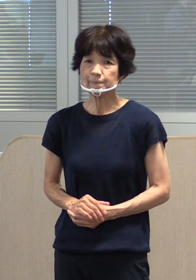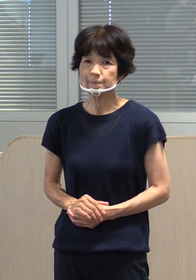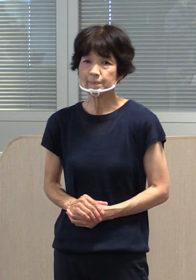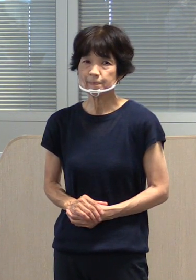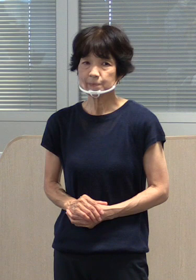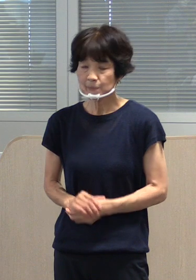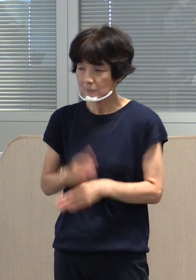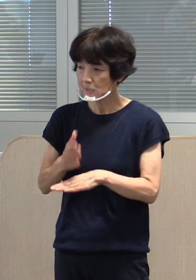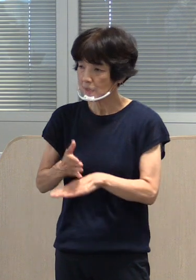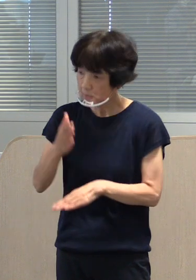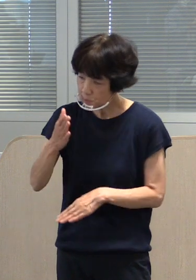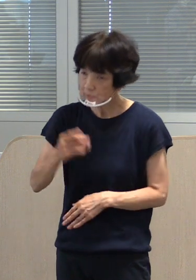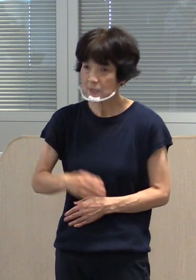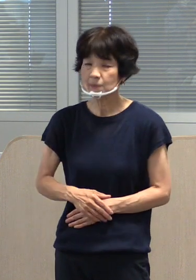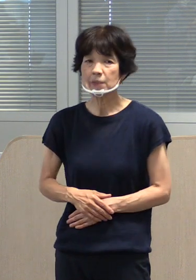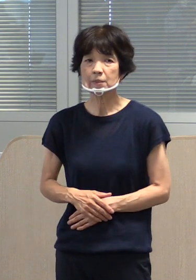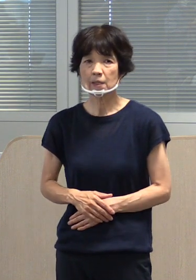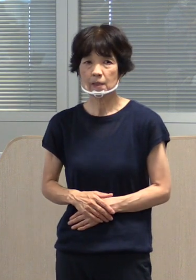ありがとうございました。